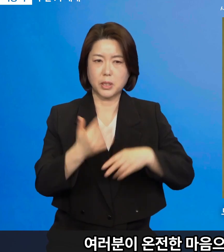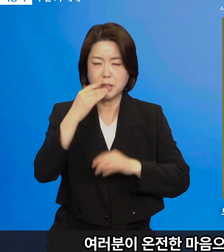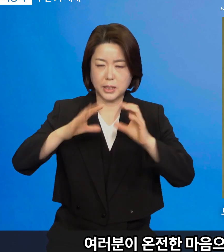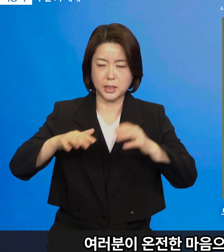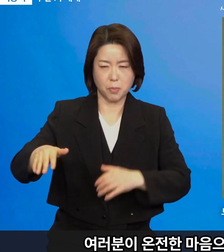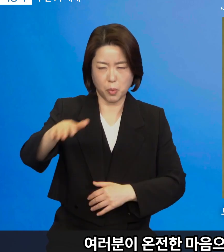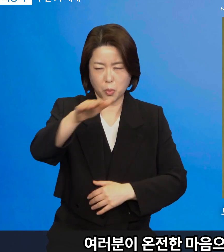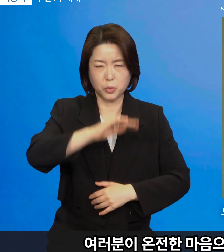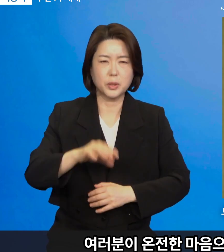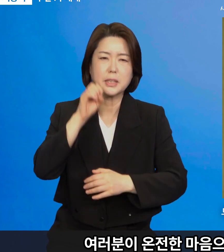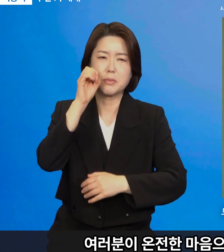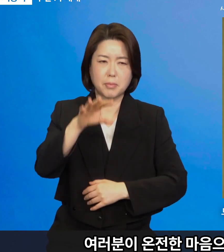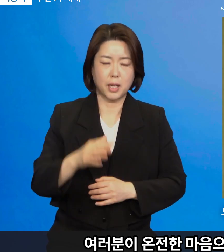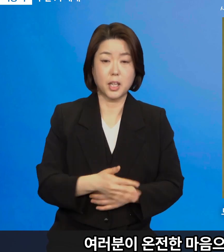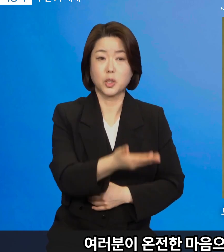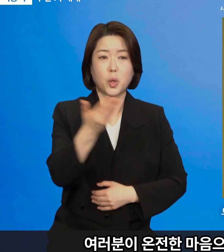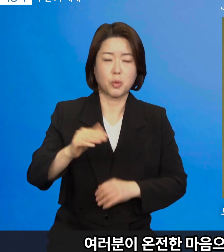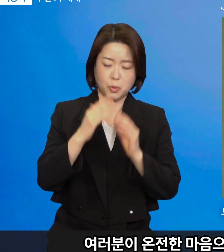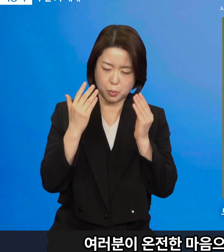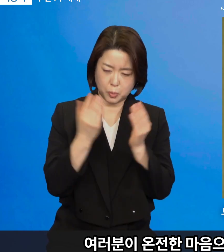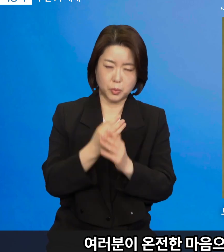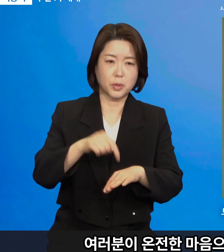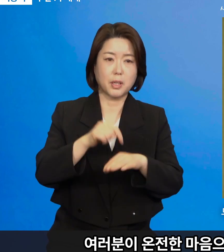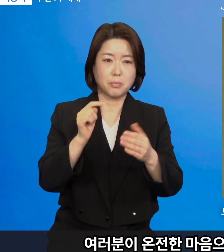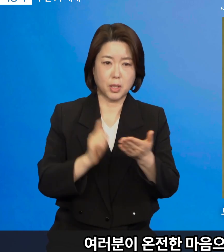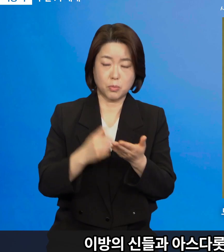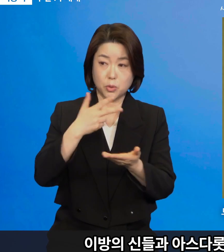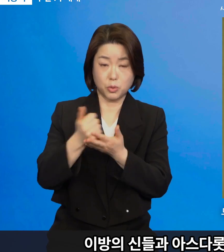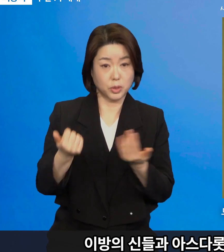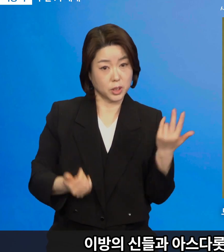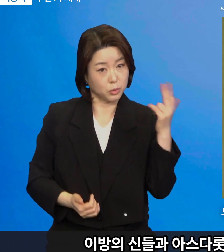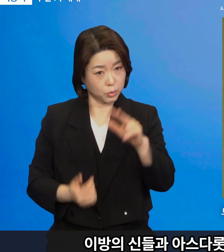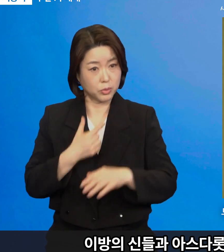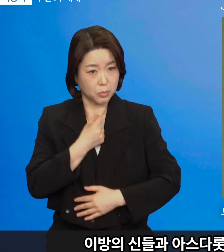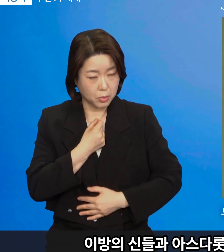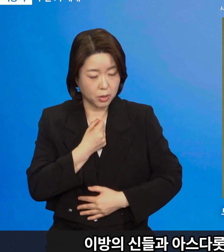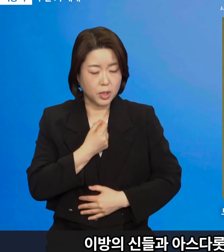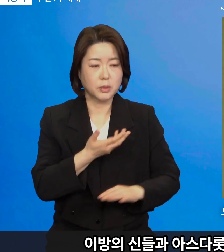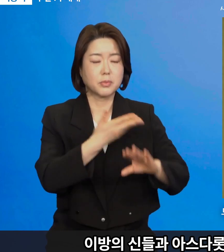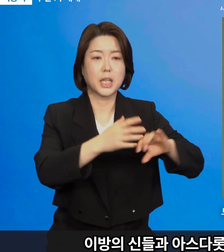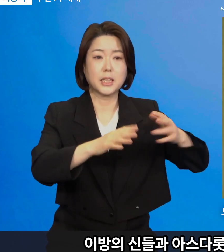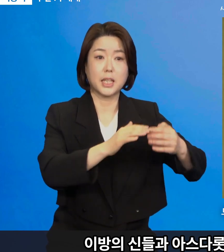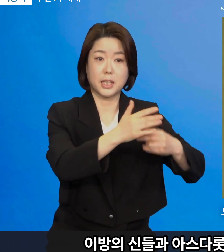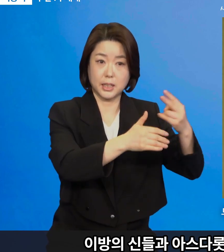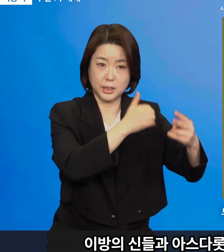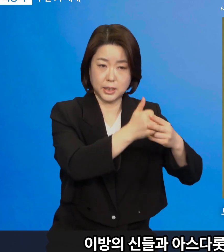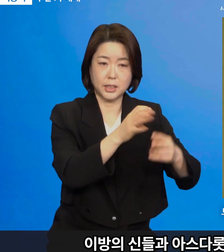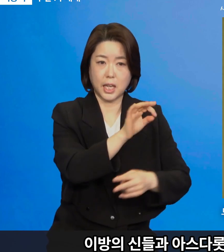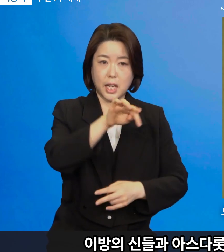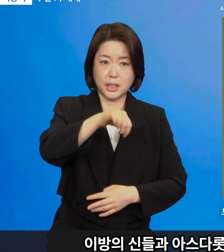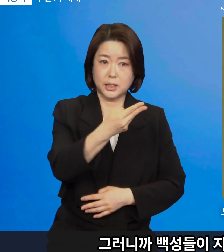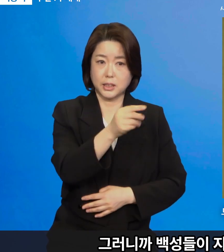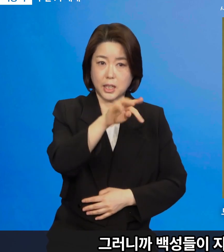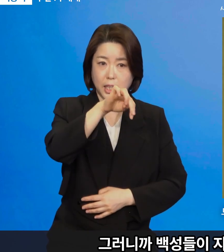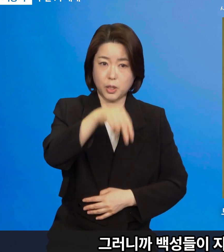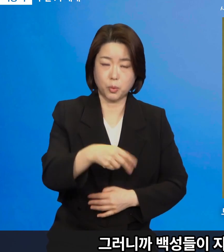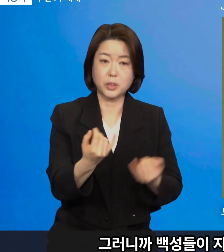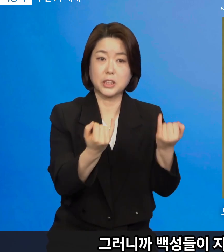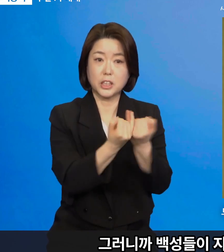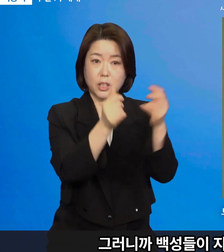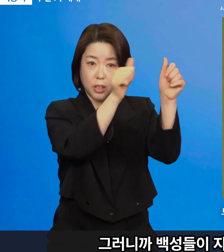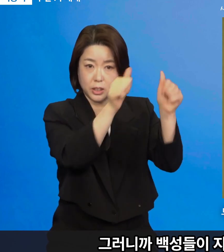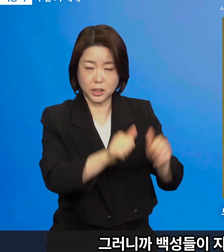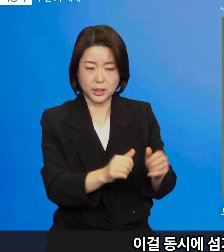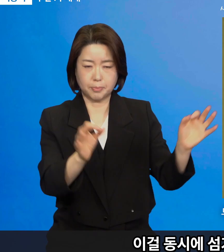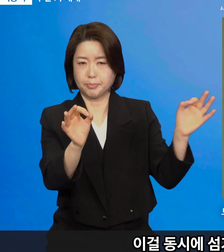여러분이 온전한 마음으로 주님께 돌아오려거든 이방의 신들과 아스타롯 여신상들을 없애버리라. 그러니까 백성들이 지금